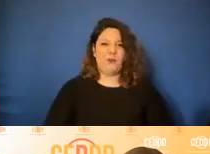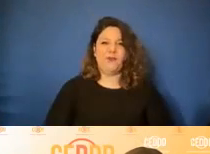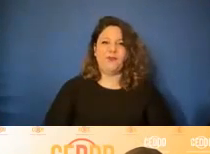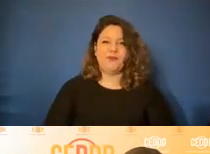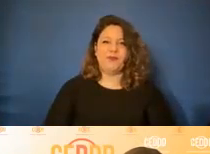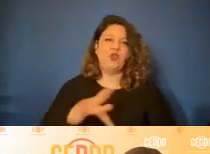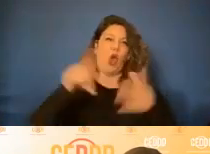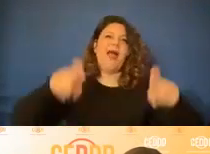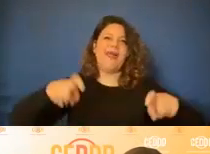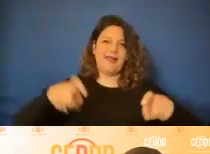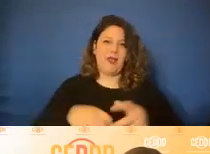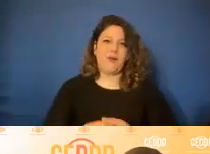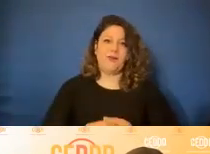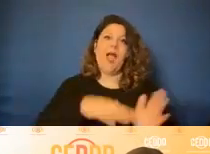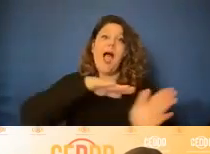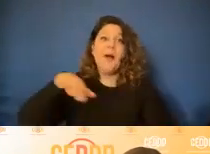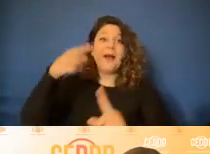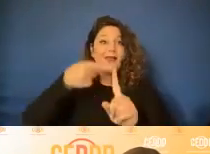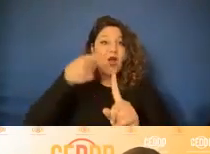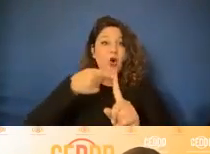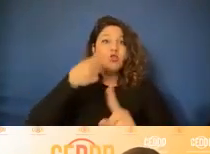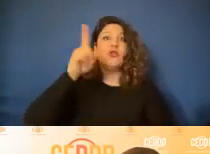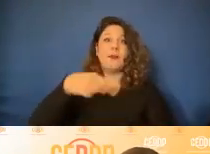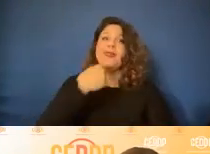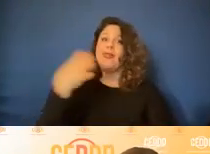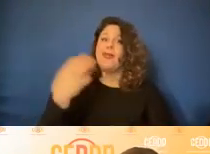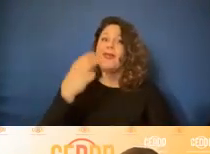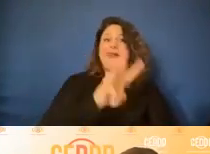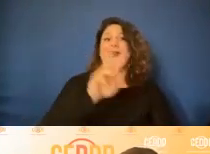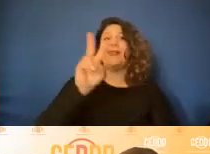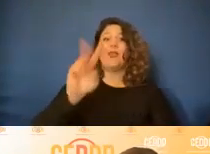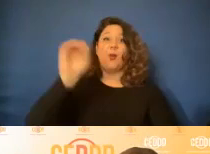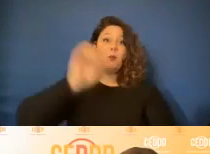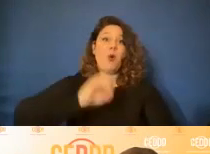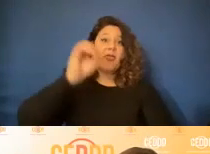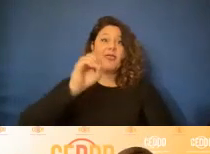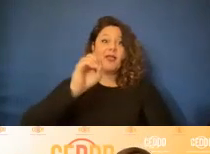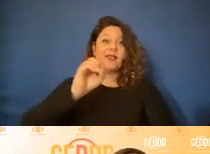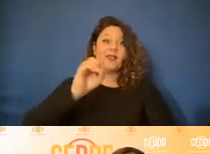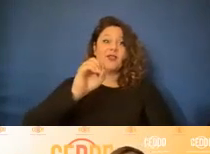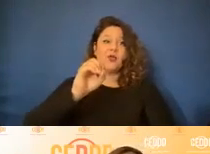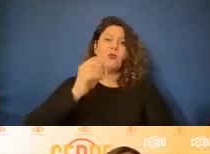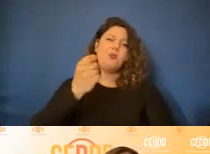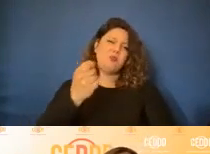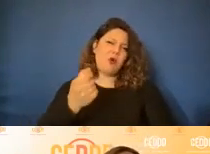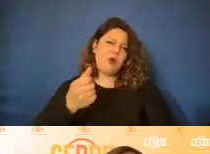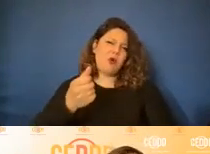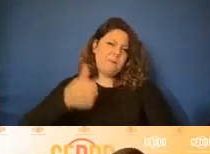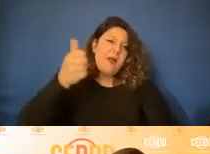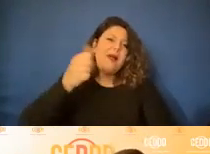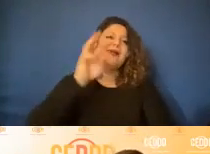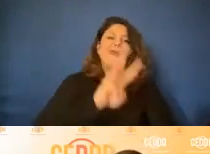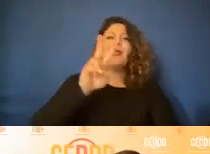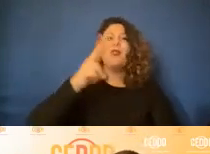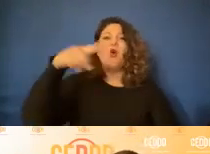Además del acoso, también hay que decir que el 32% de los niños, un poquitín más, 32,7% de los niños con